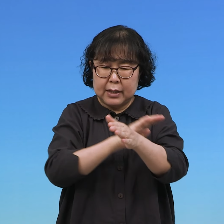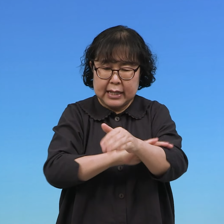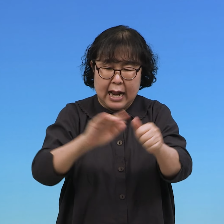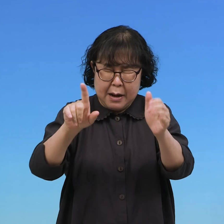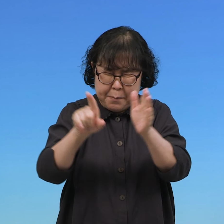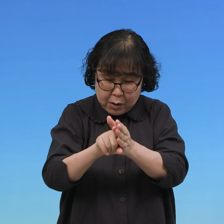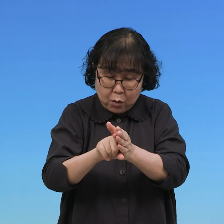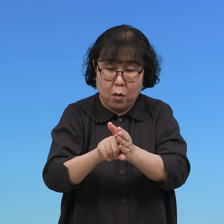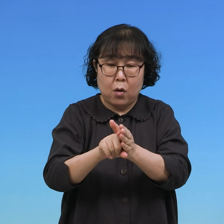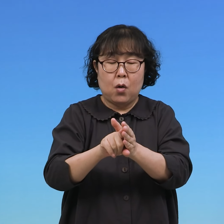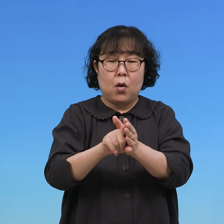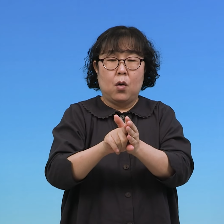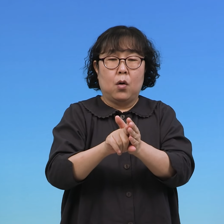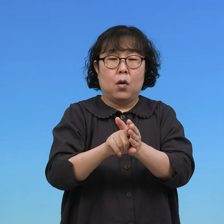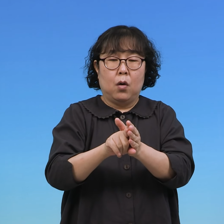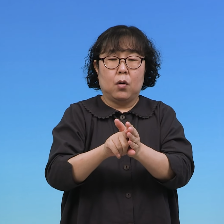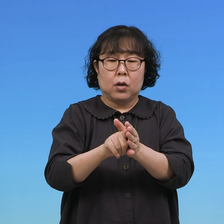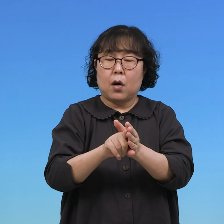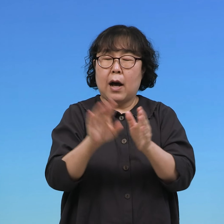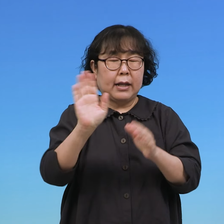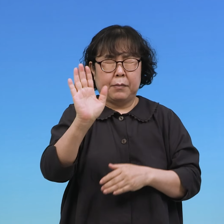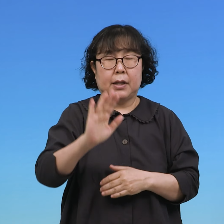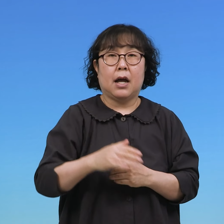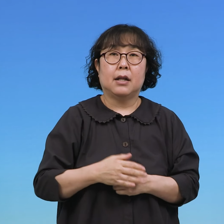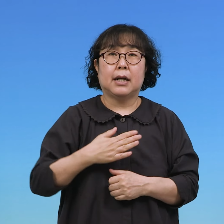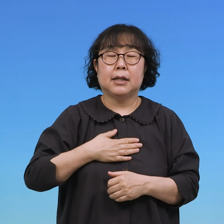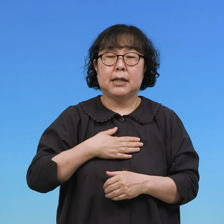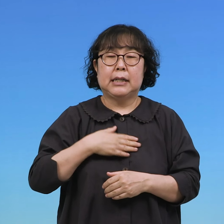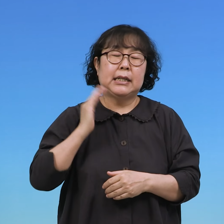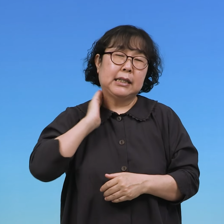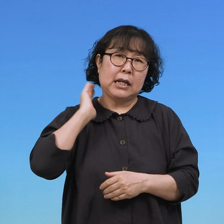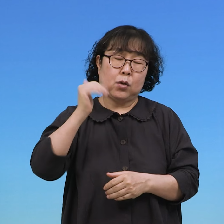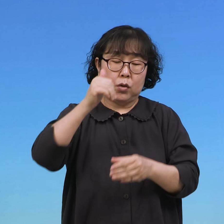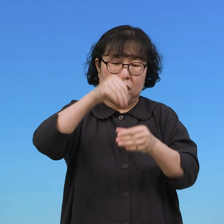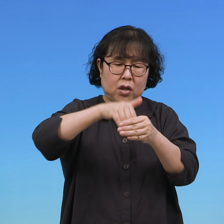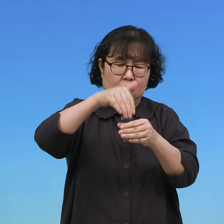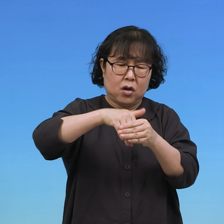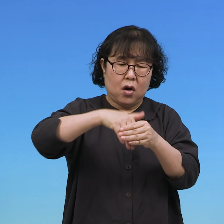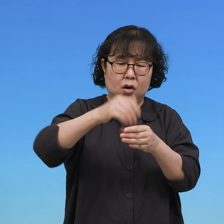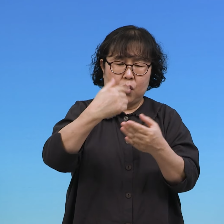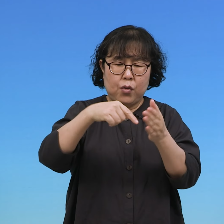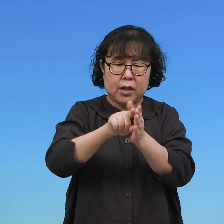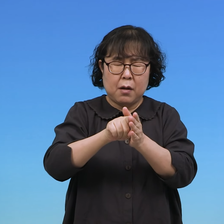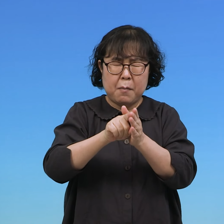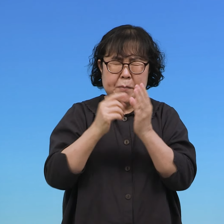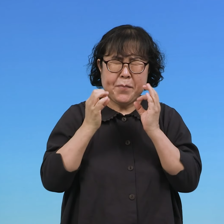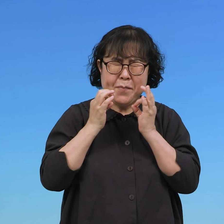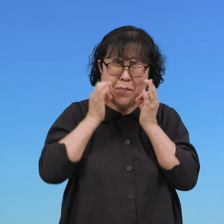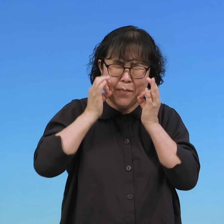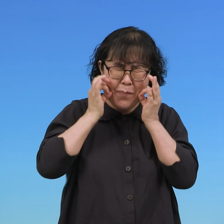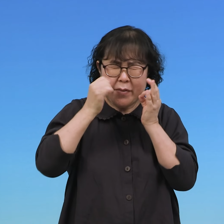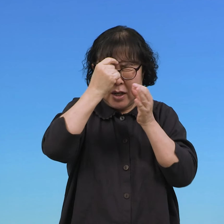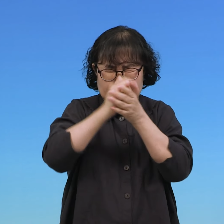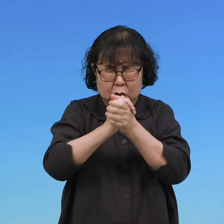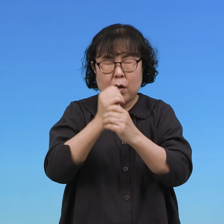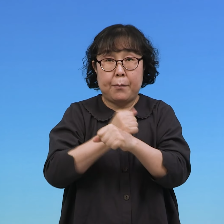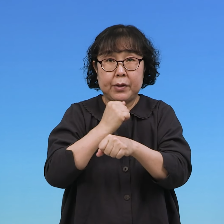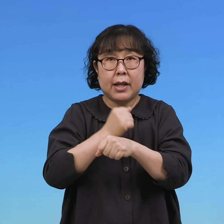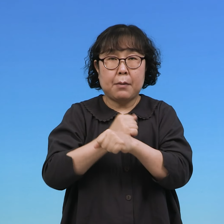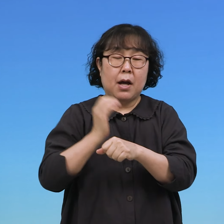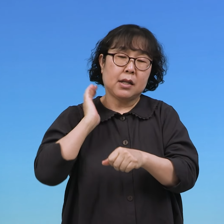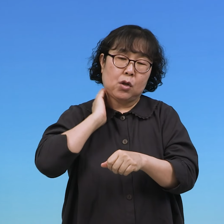아니에요. 대통령 선거를 앞두고 저는 간절히 기도하고 거기에 관심이 많습니다. 어느 후보가 막 이것도